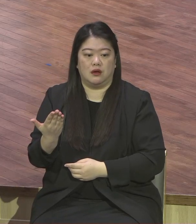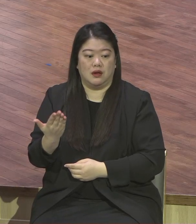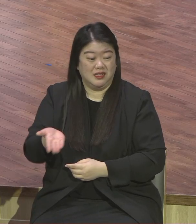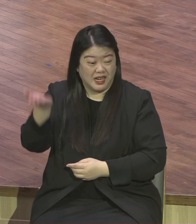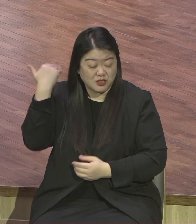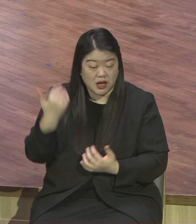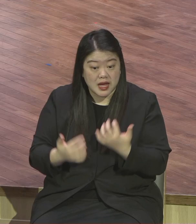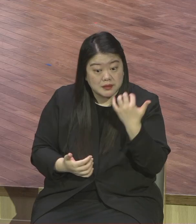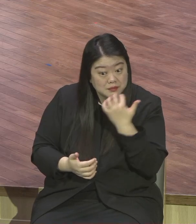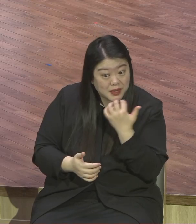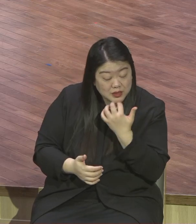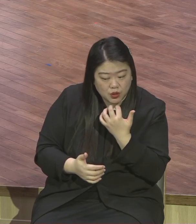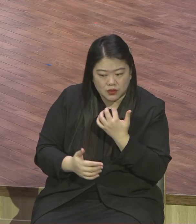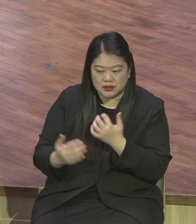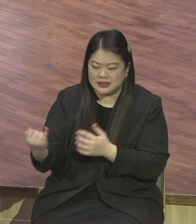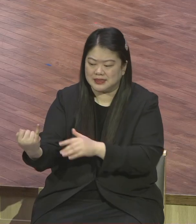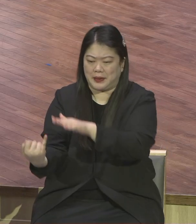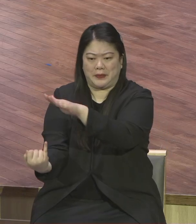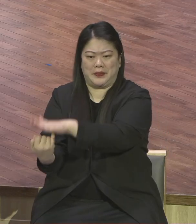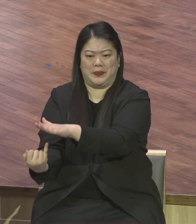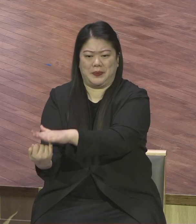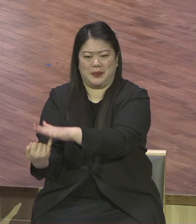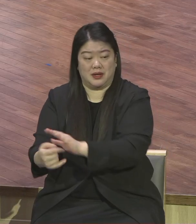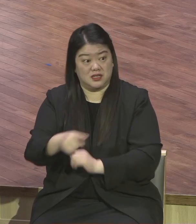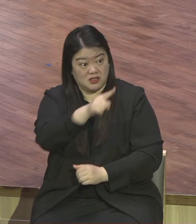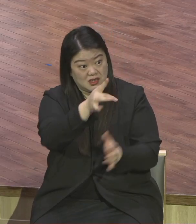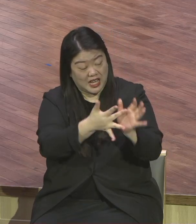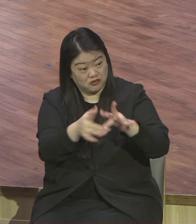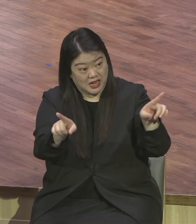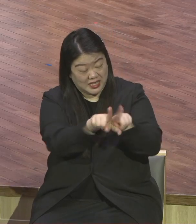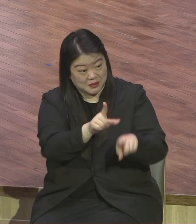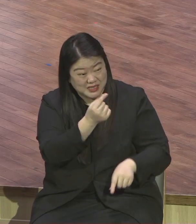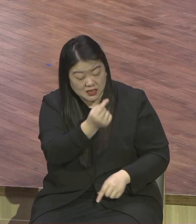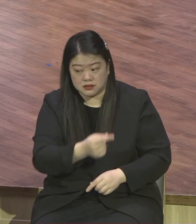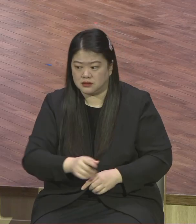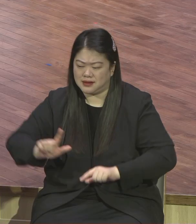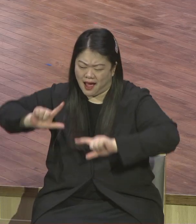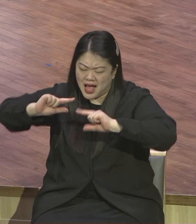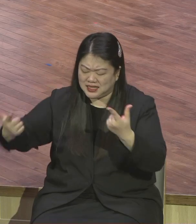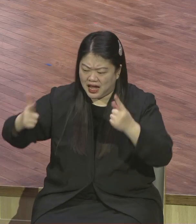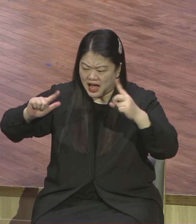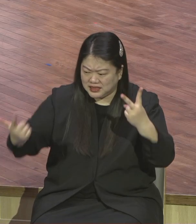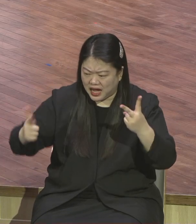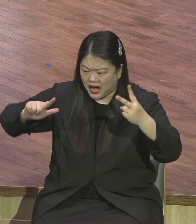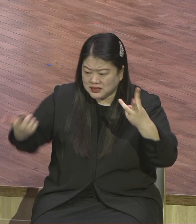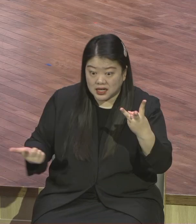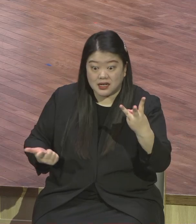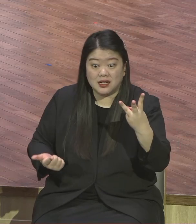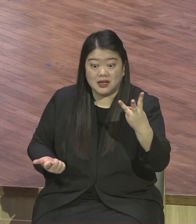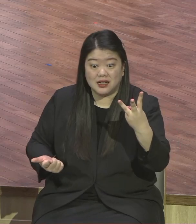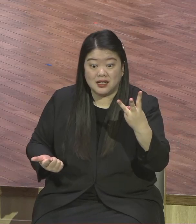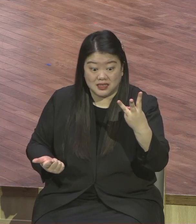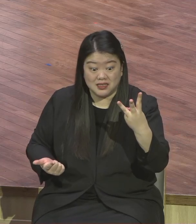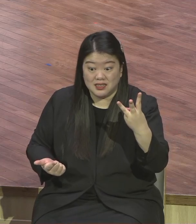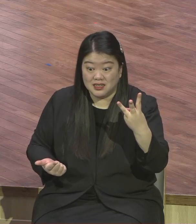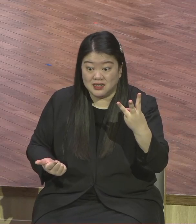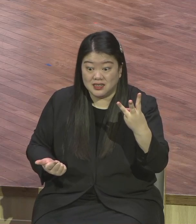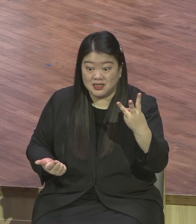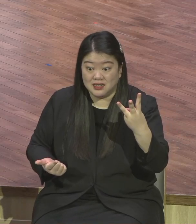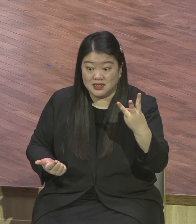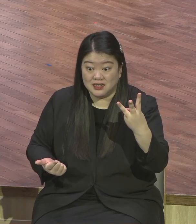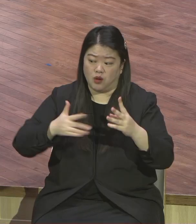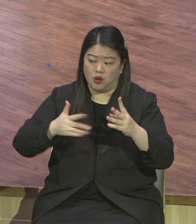예수를 모른다고 그걸 벌벌벌 떨던 베드로가 이제는 예수님의 사형 선고 내린 사내들인 공회